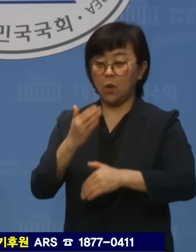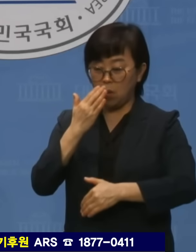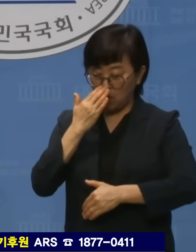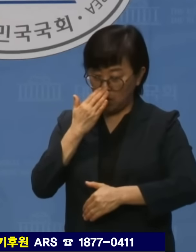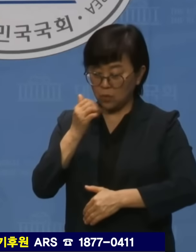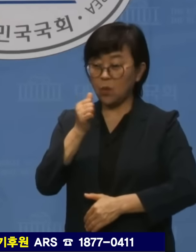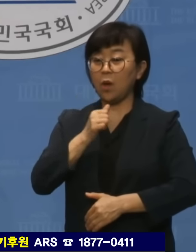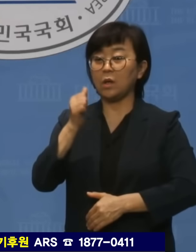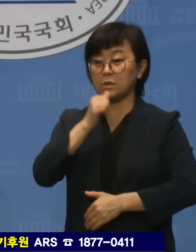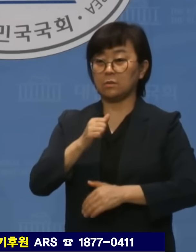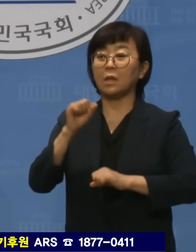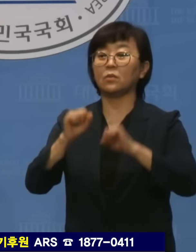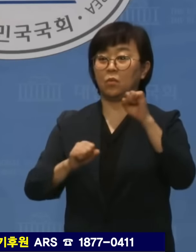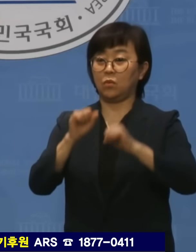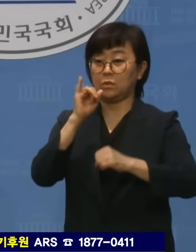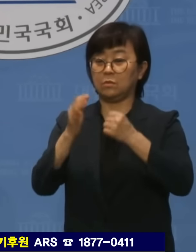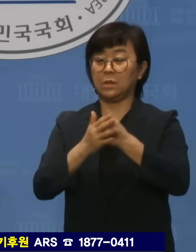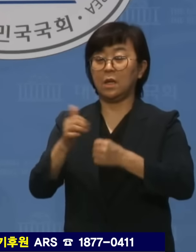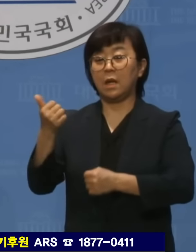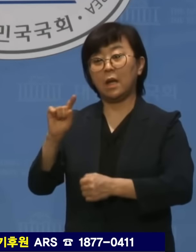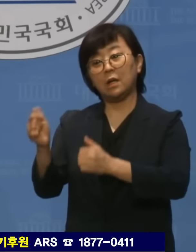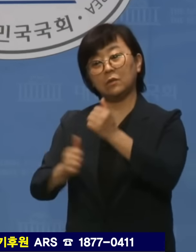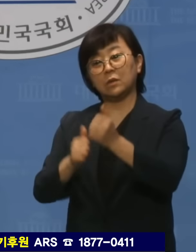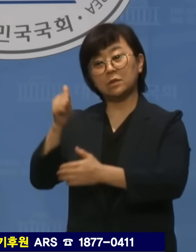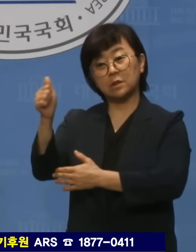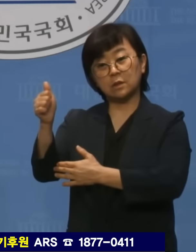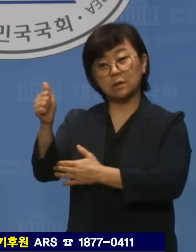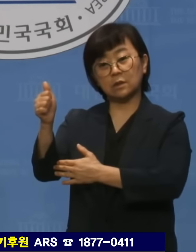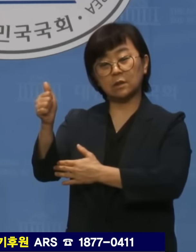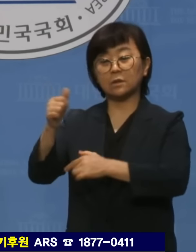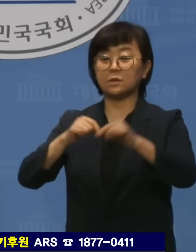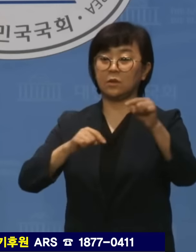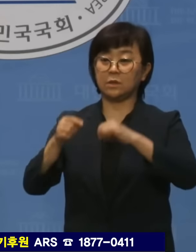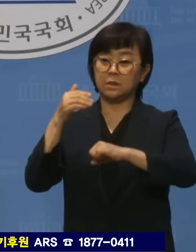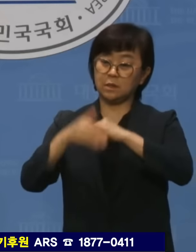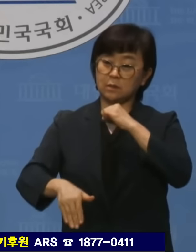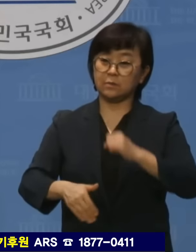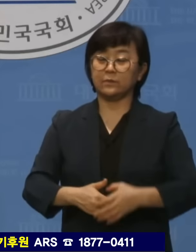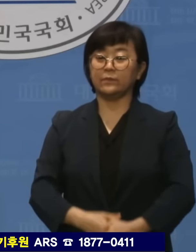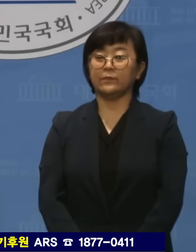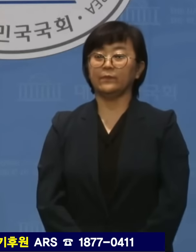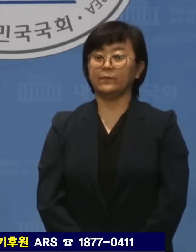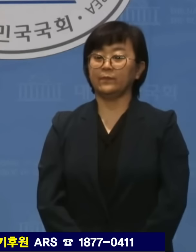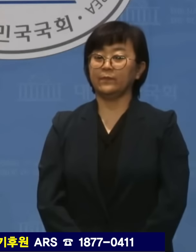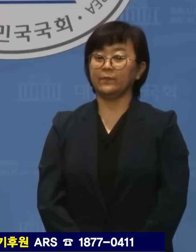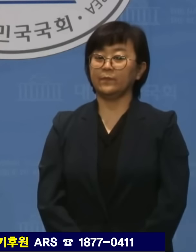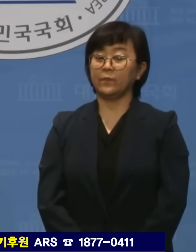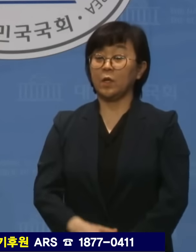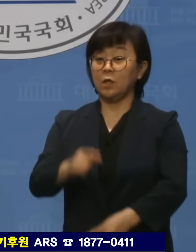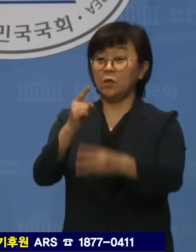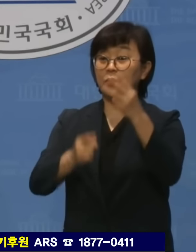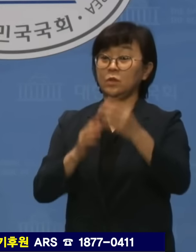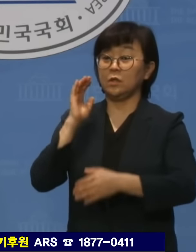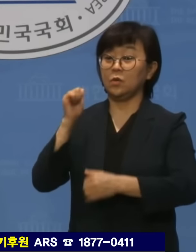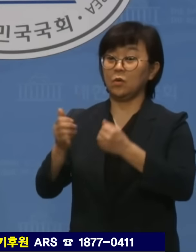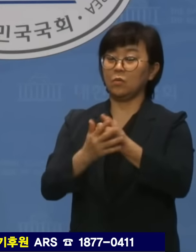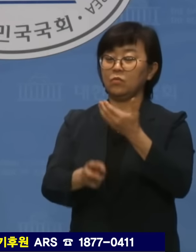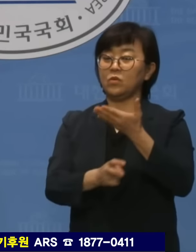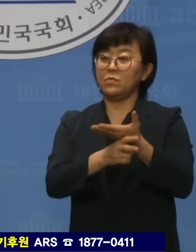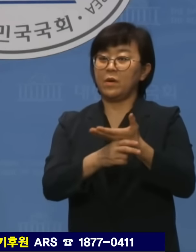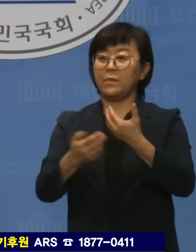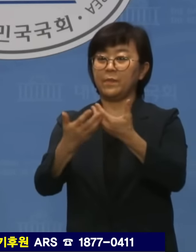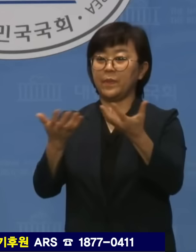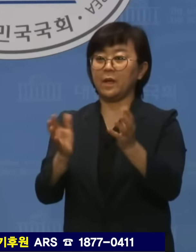고양이처럼 행동하는 것이 한동훈 비대위원장의 정치 방식입니까 윤석 대통령의 불법적인